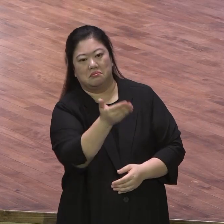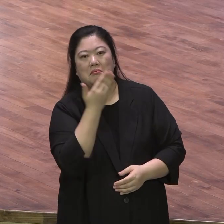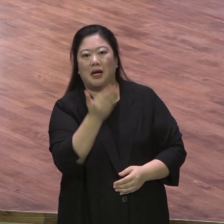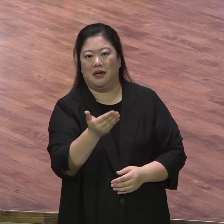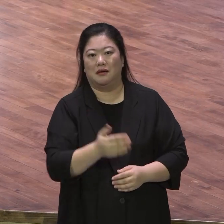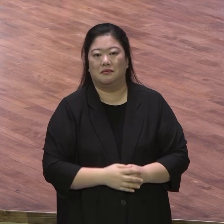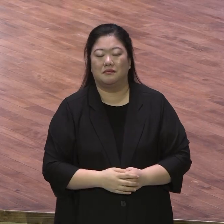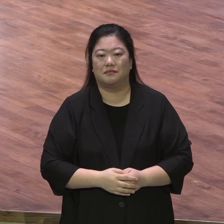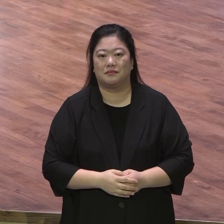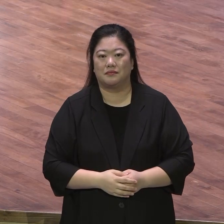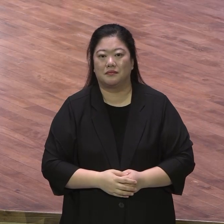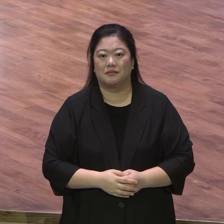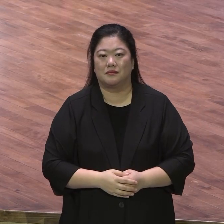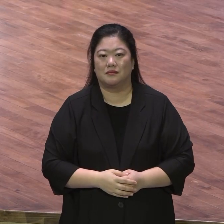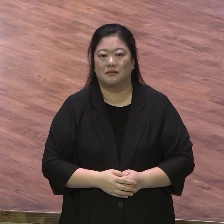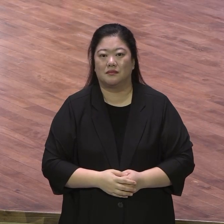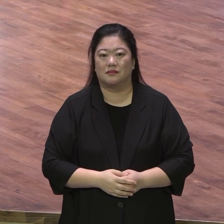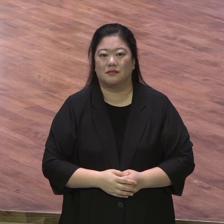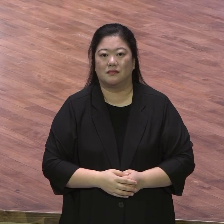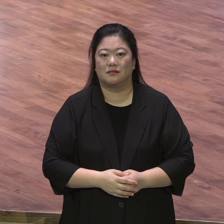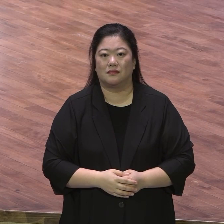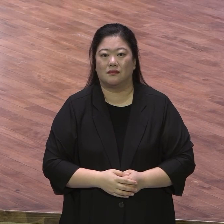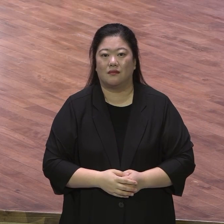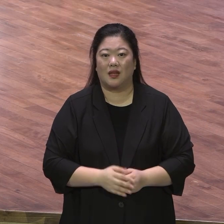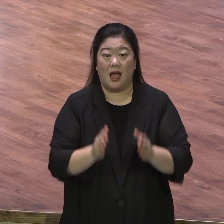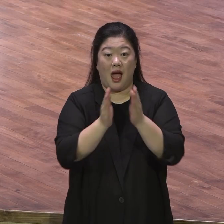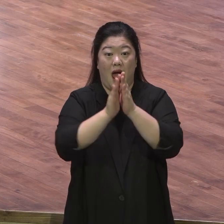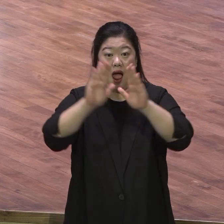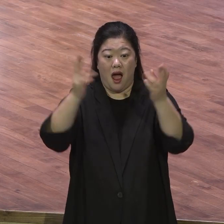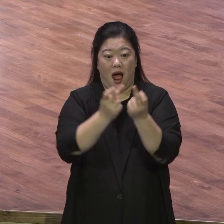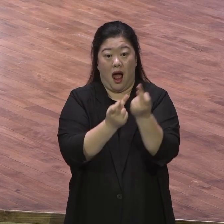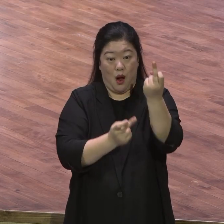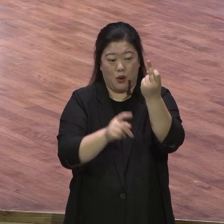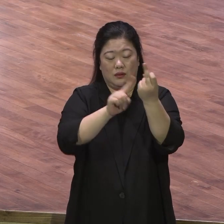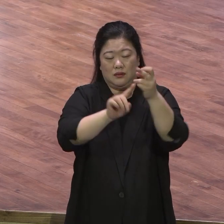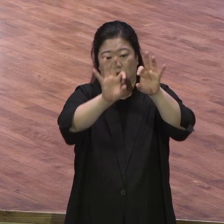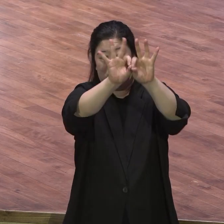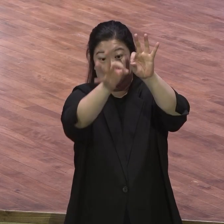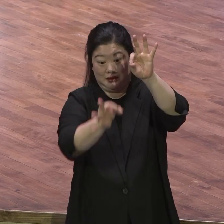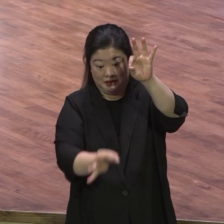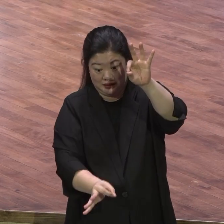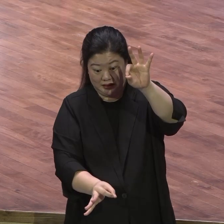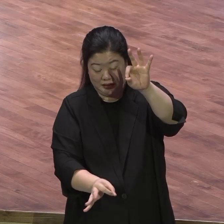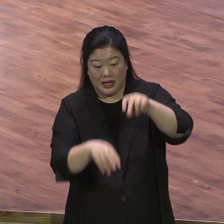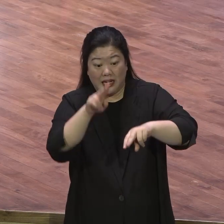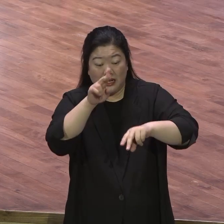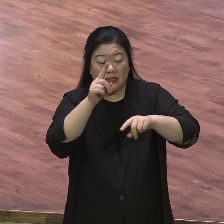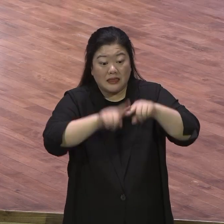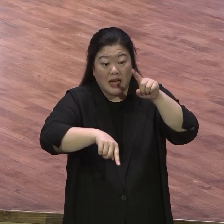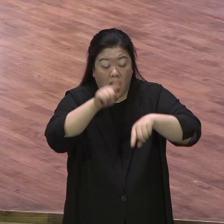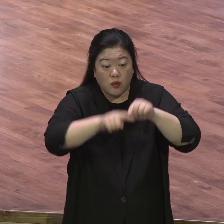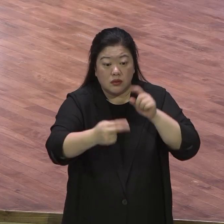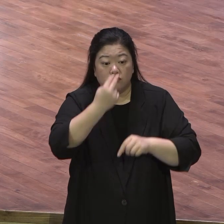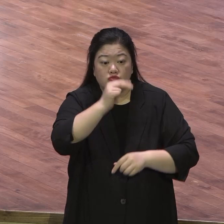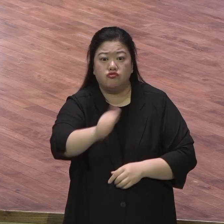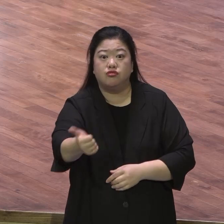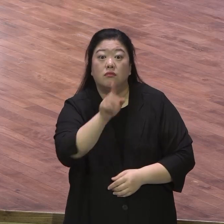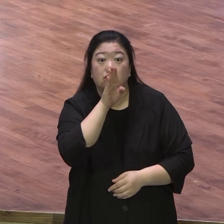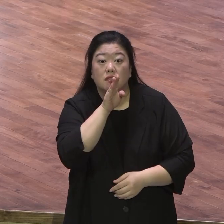특별히 아론의 상난지팡이는 유일하게 죽은 상태에서 생명의